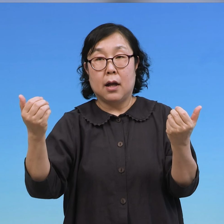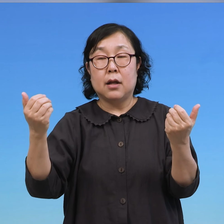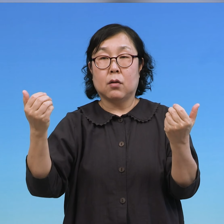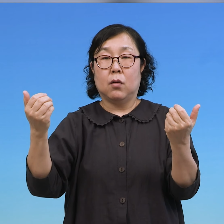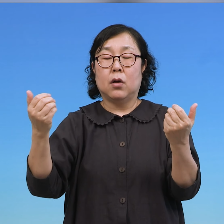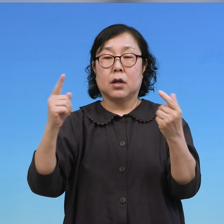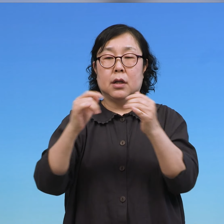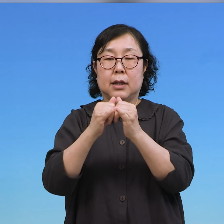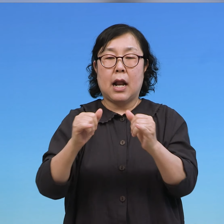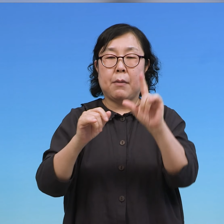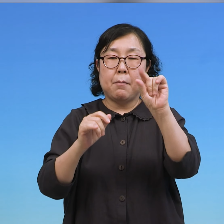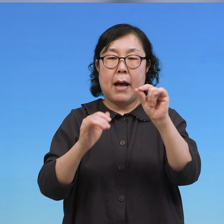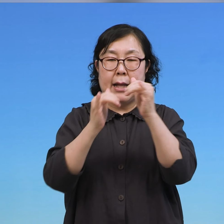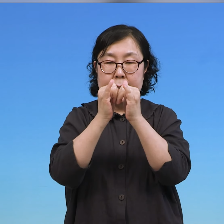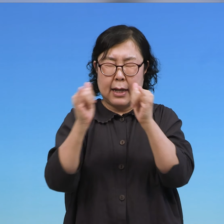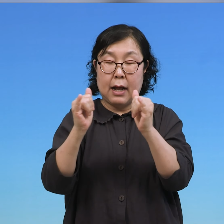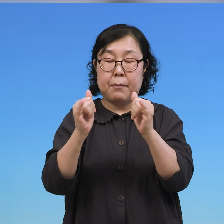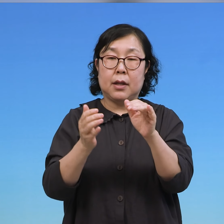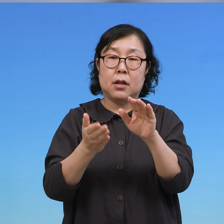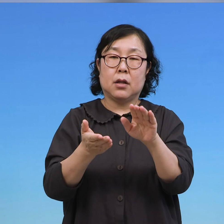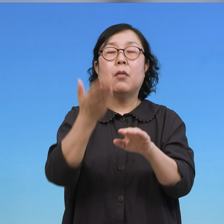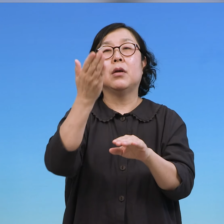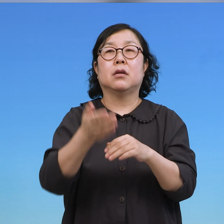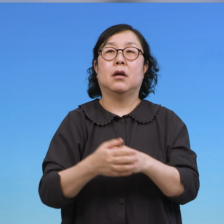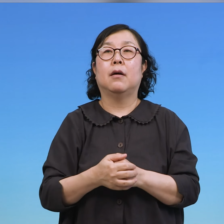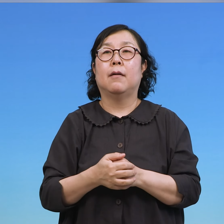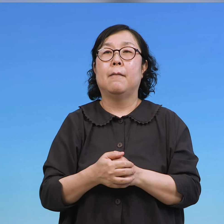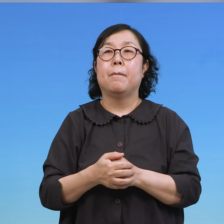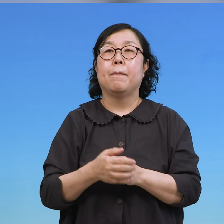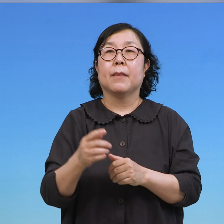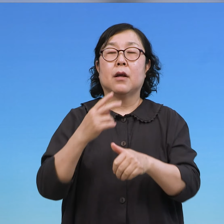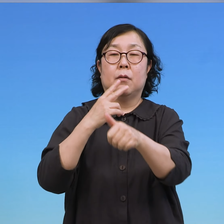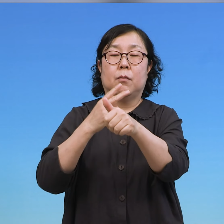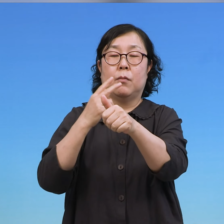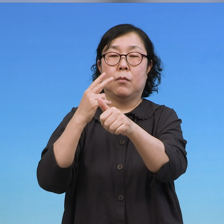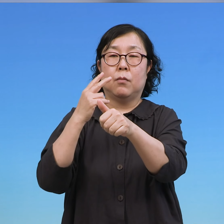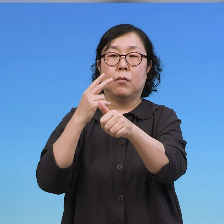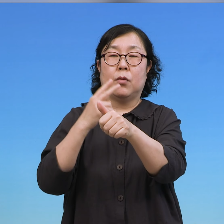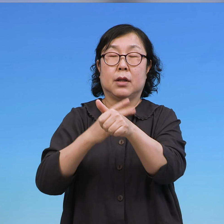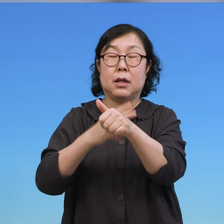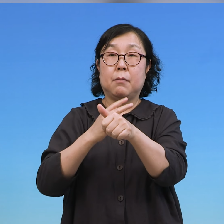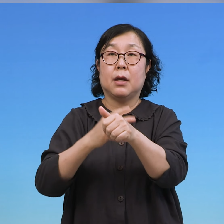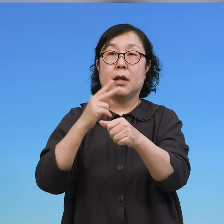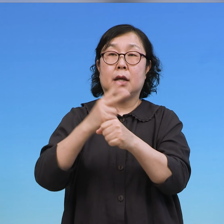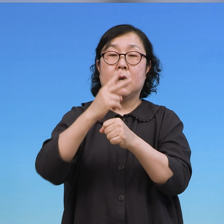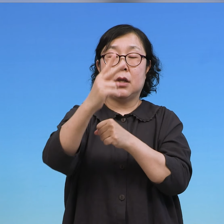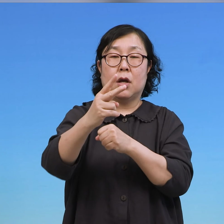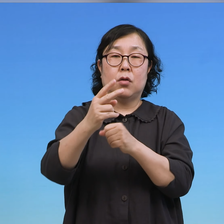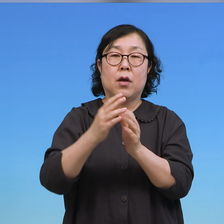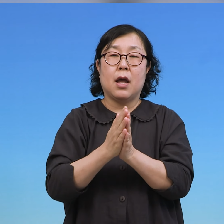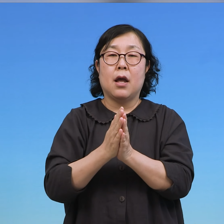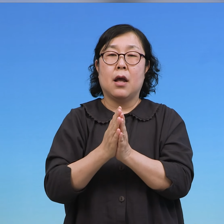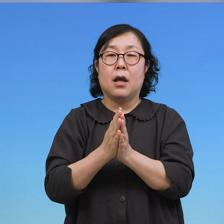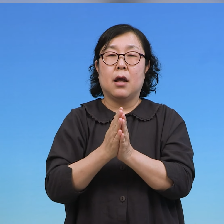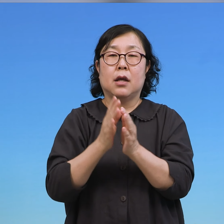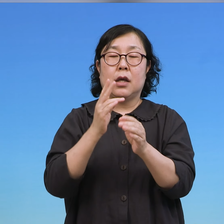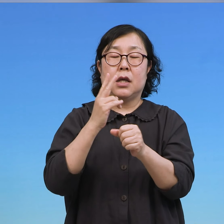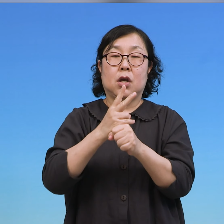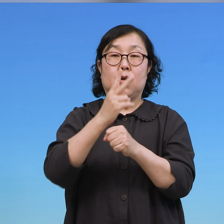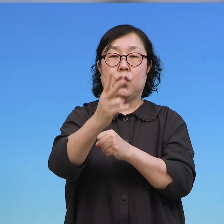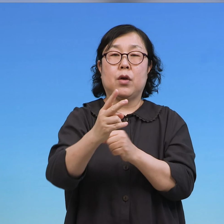넘었었대요. 그러면서 그거를 보고하는 교역자가 하는 말이, 그 목사님이 2년 뒤에 작년